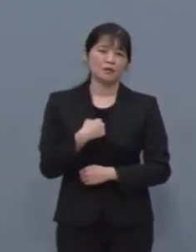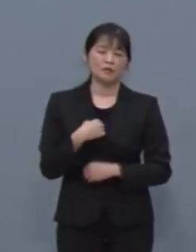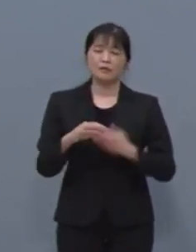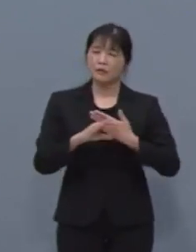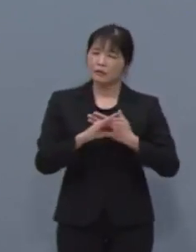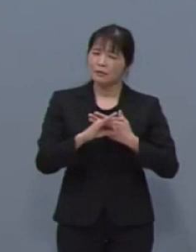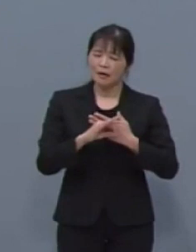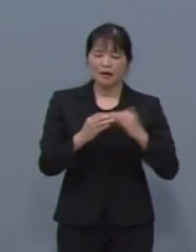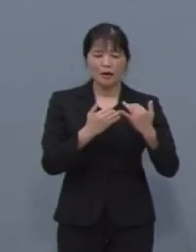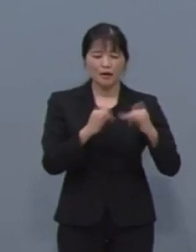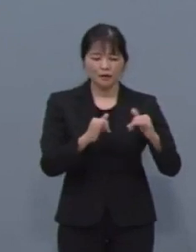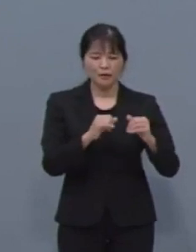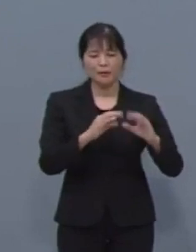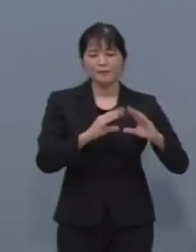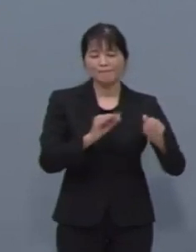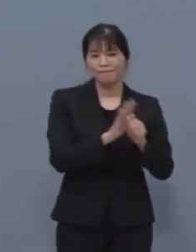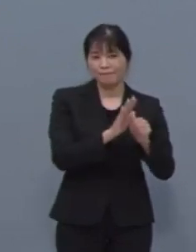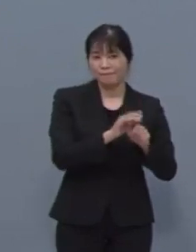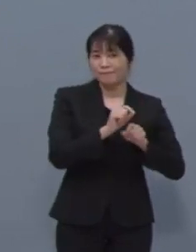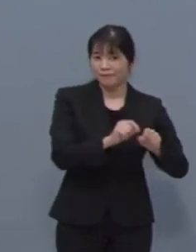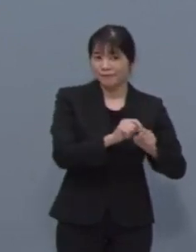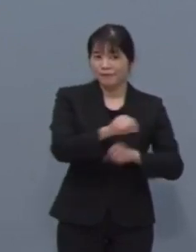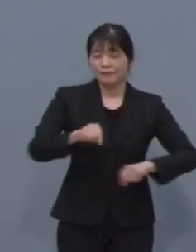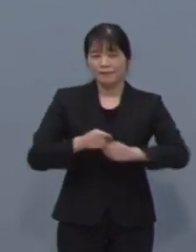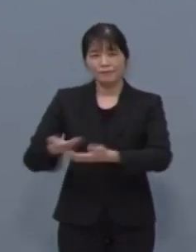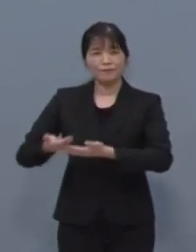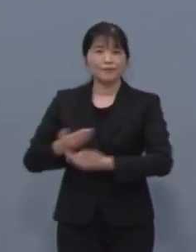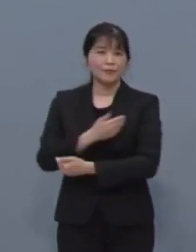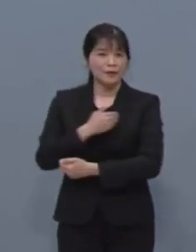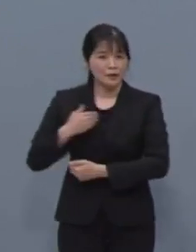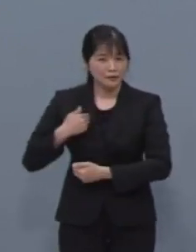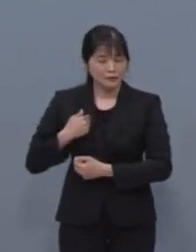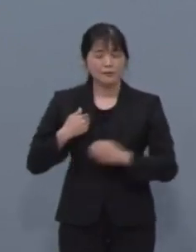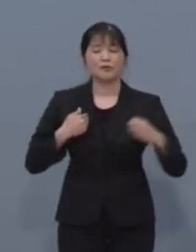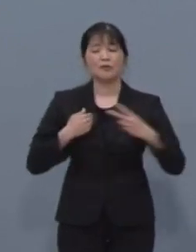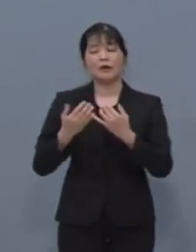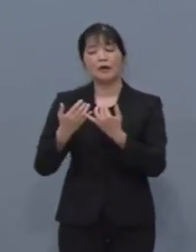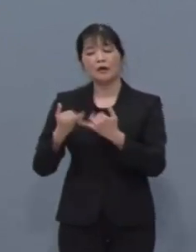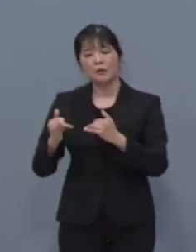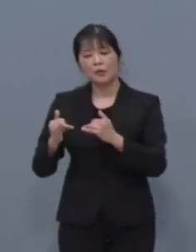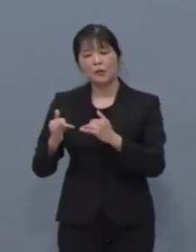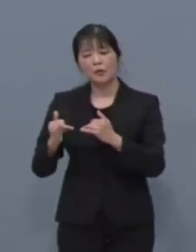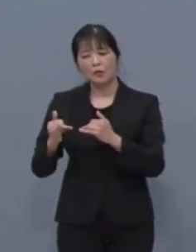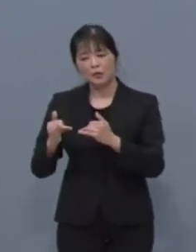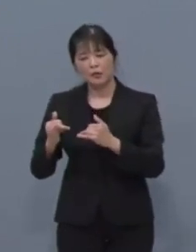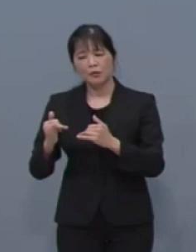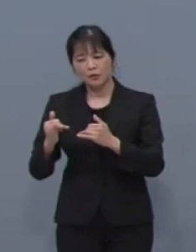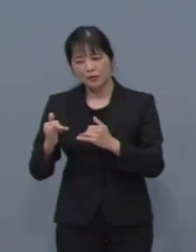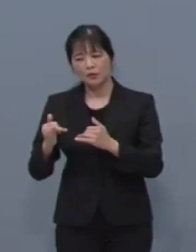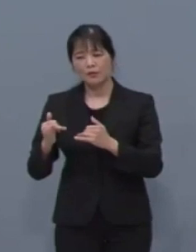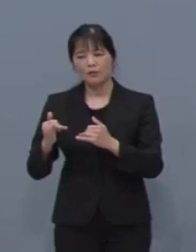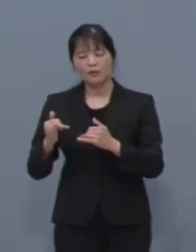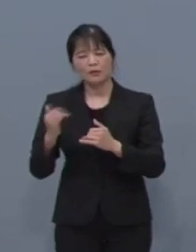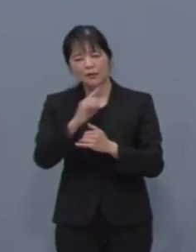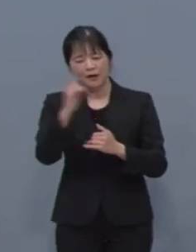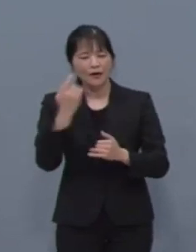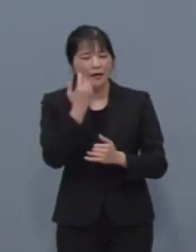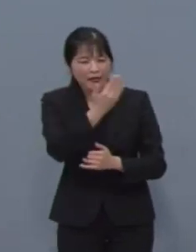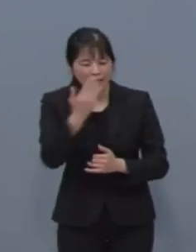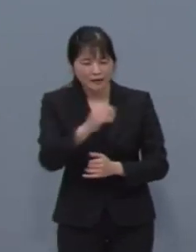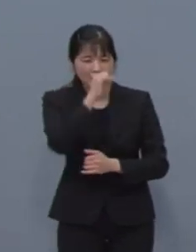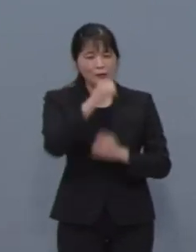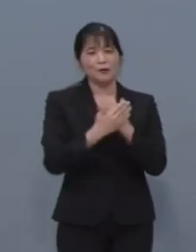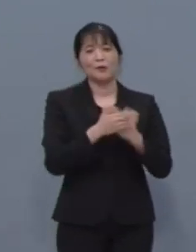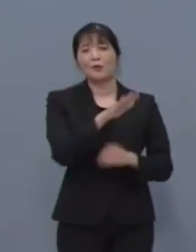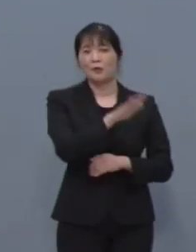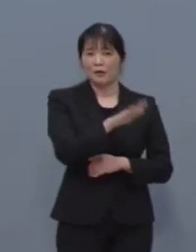為ならず自分がされたくないことは他人にするなどんな人にも必ず良いところがあるタダほど高い